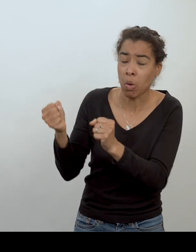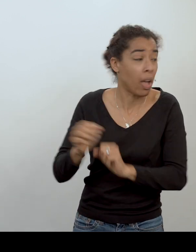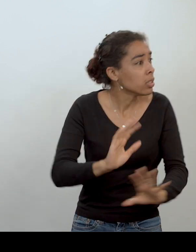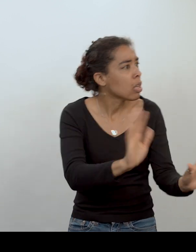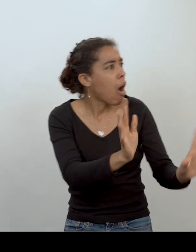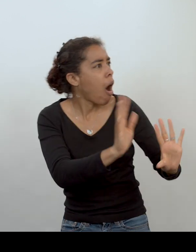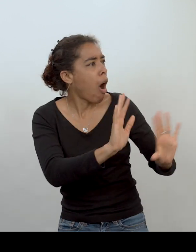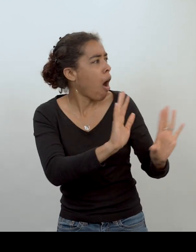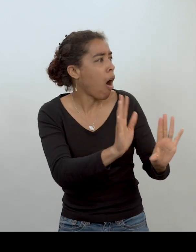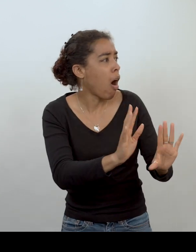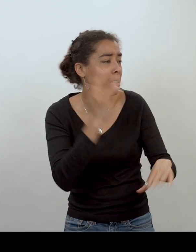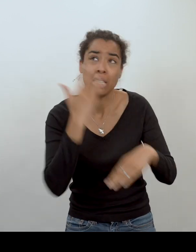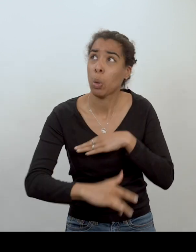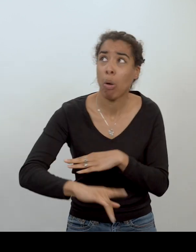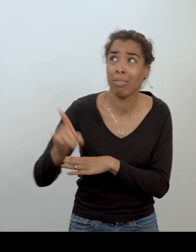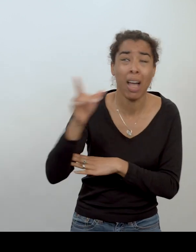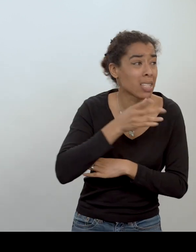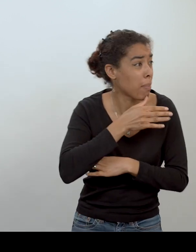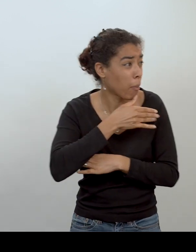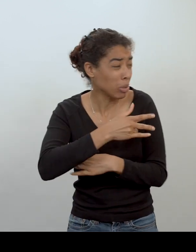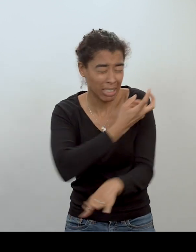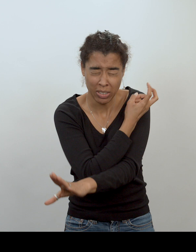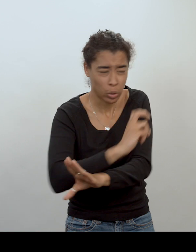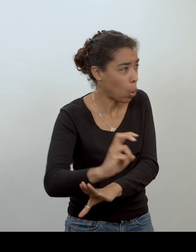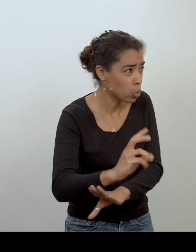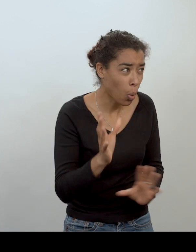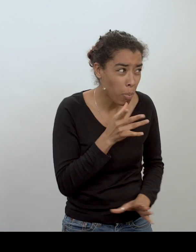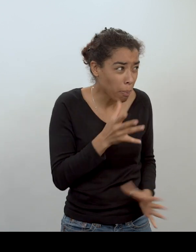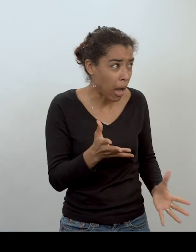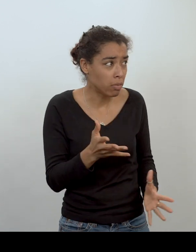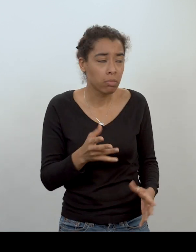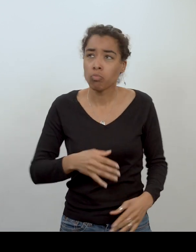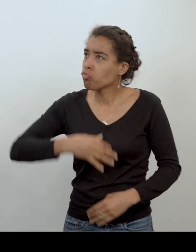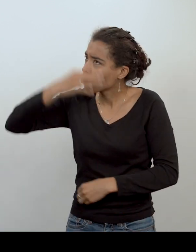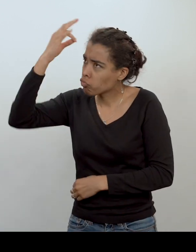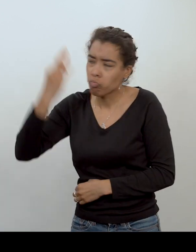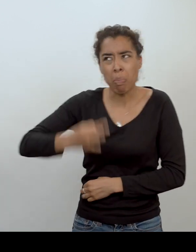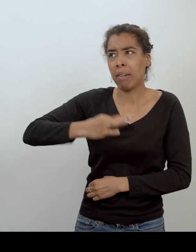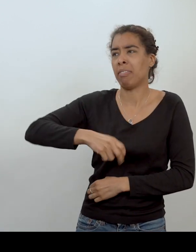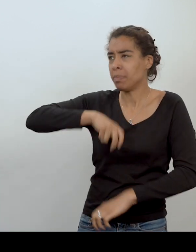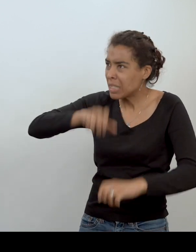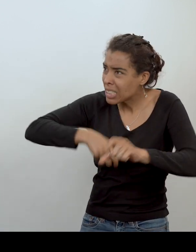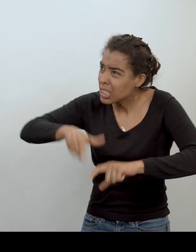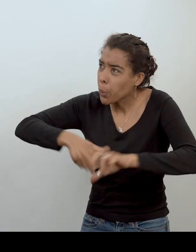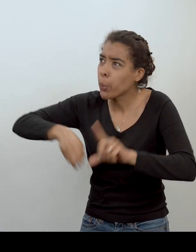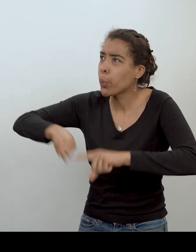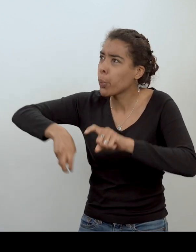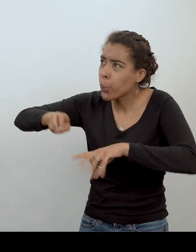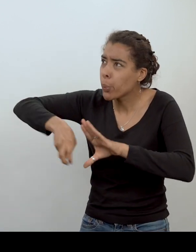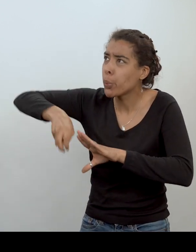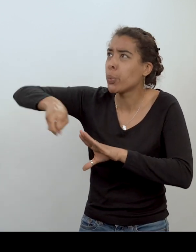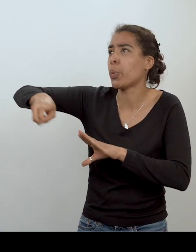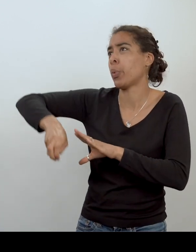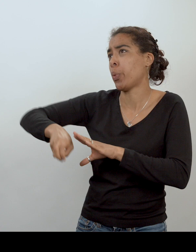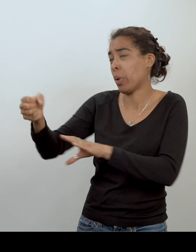son fils. Mais les voisins la retiennent, lui disant « Non, il est trop tard, c'est trop dangereux ». Mais n'écoutant que son cœur,